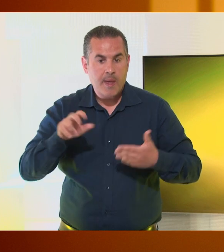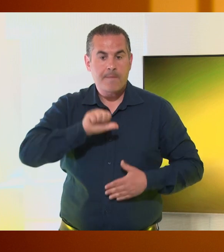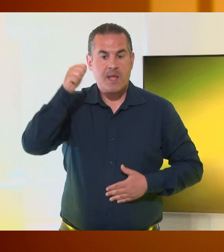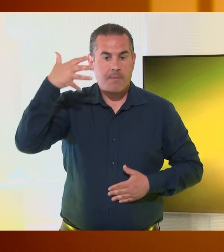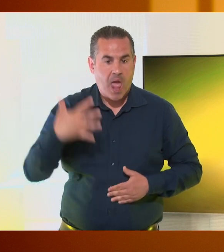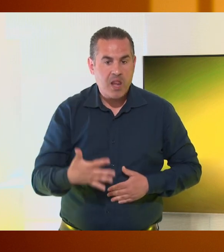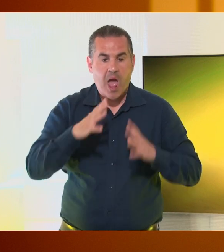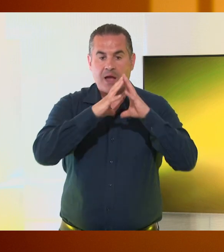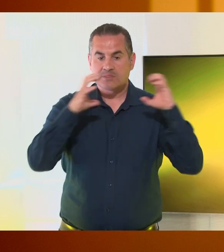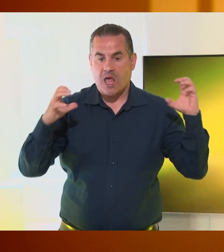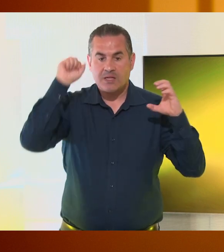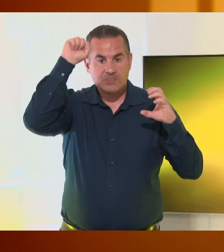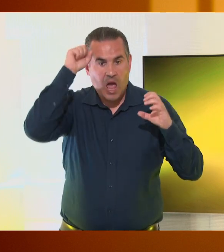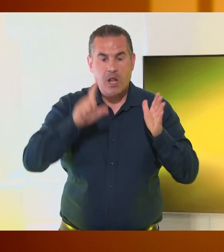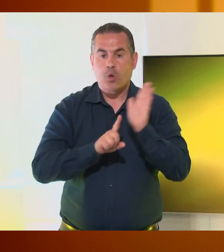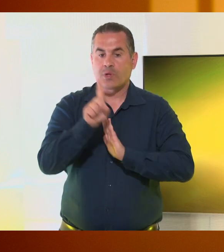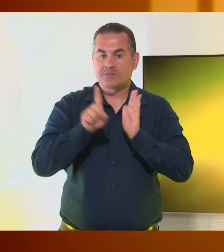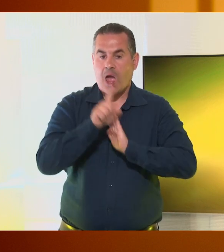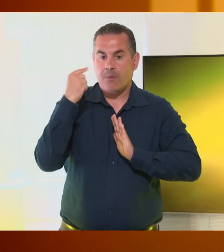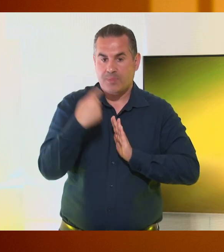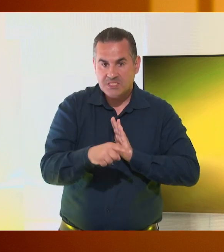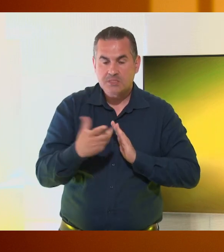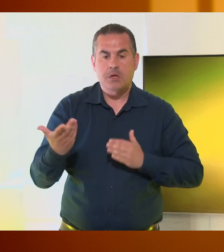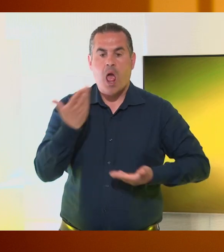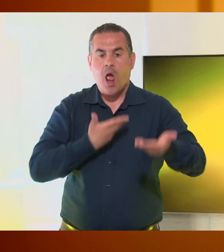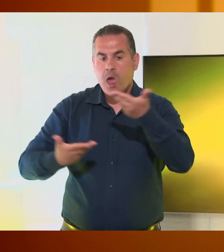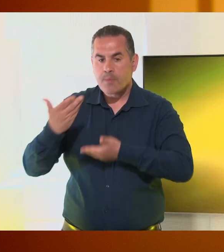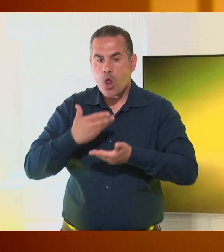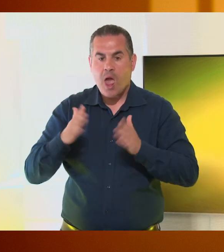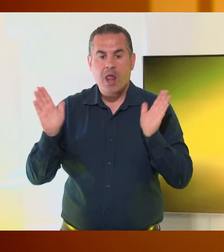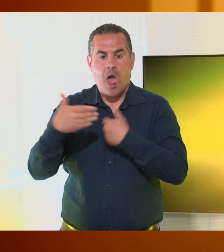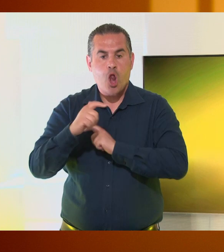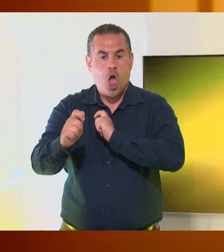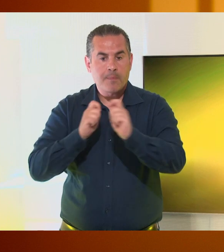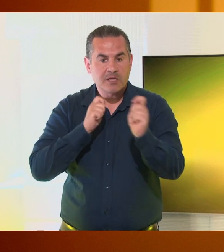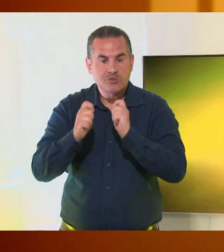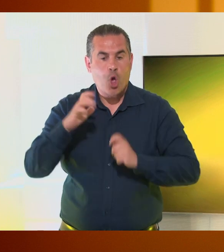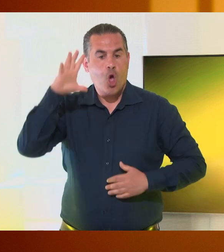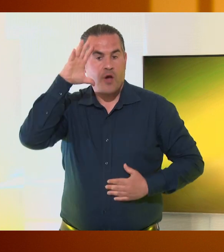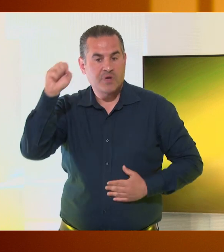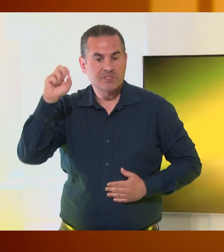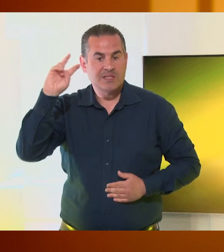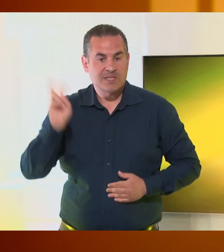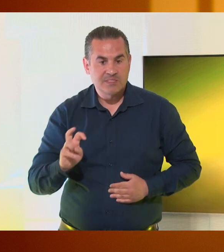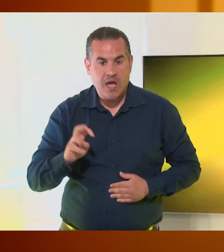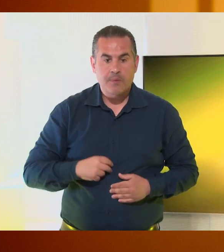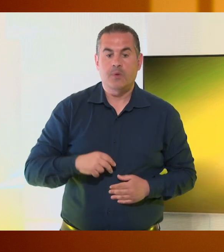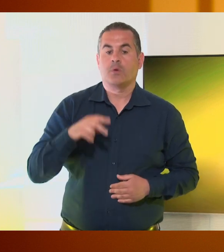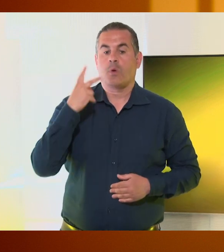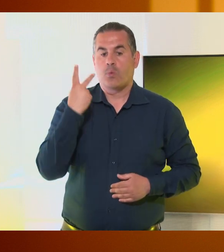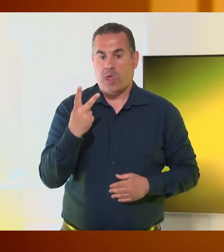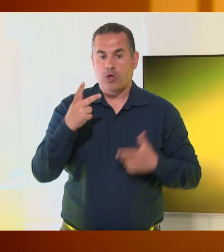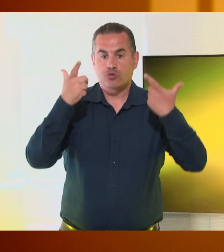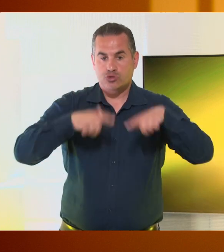registrano 50 aziende che superano i 10 milioni di fatturato. L'ente camerale si conferma ancora una volta un punto cardine del sistema economico del Nord